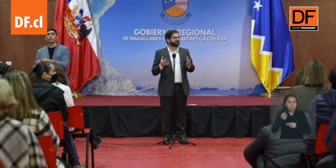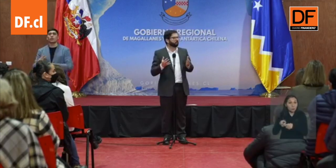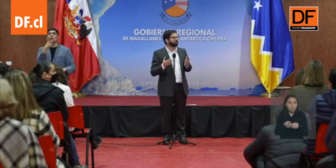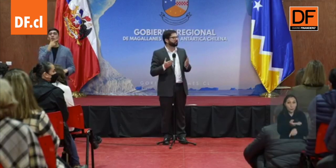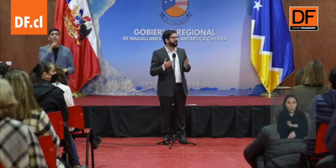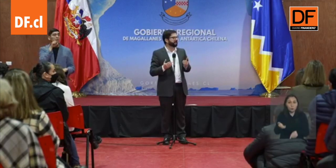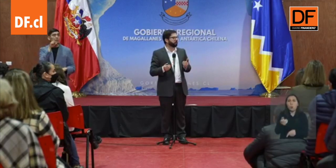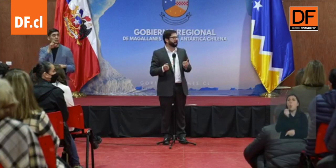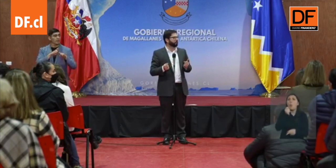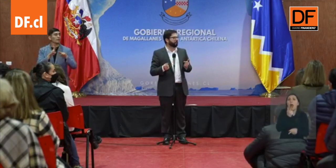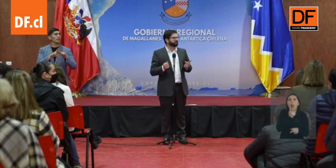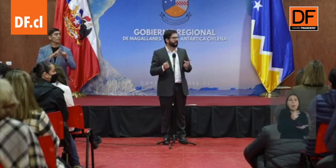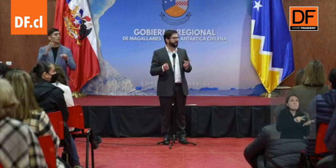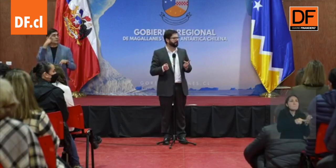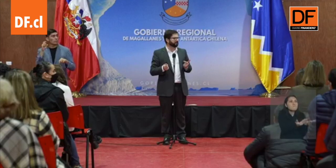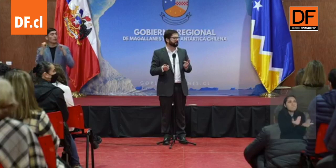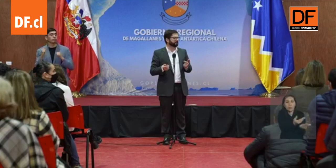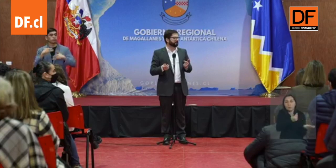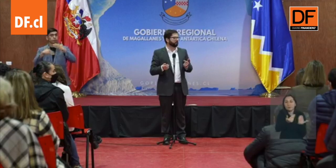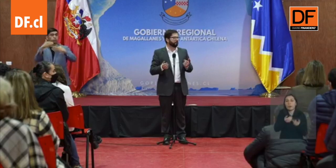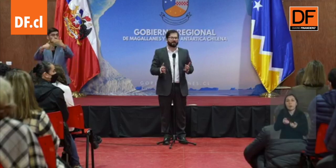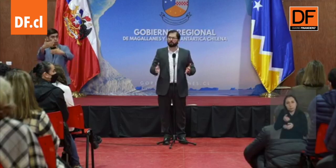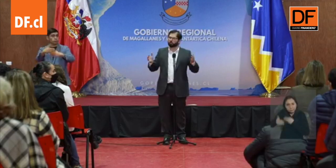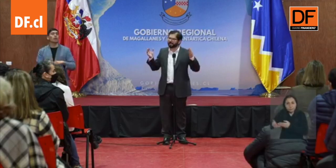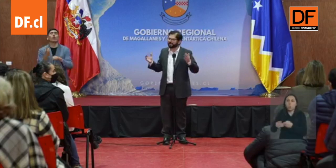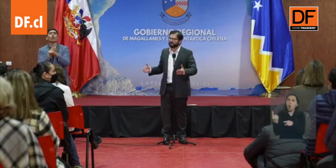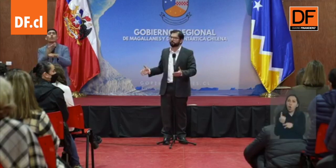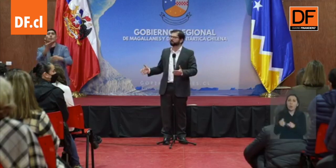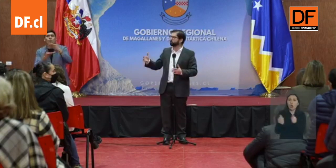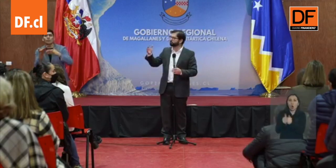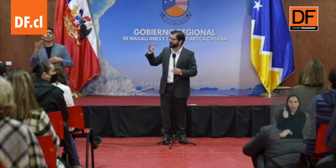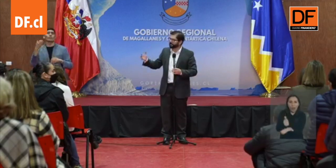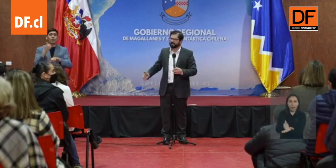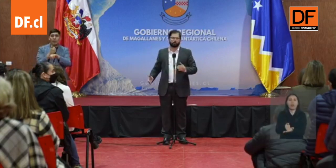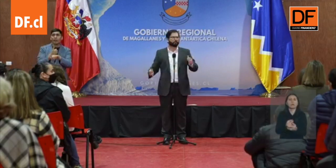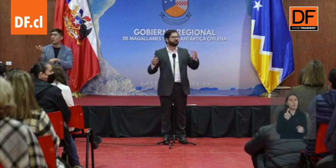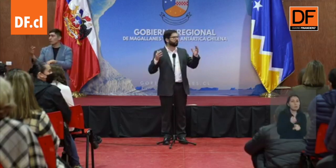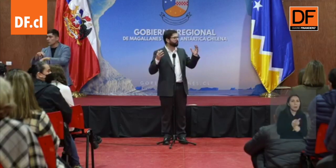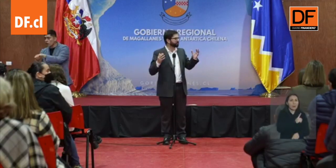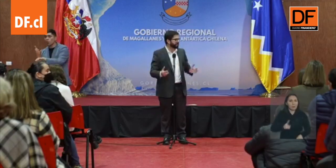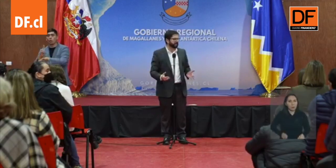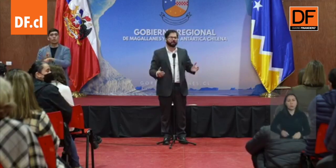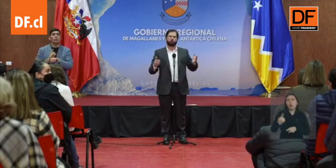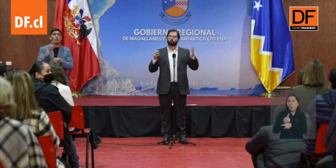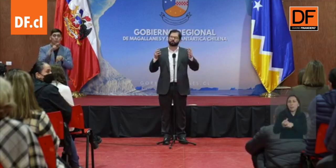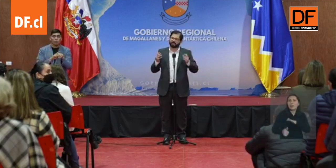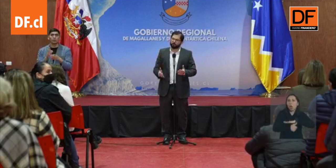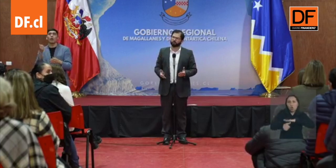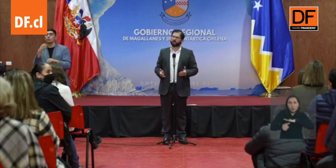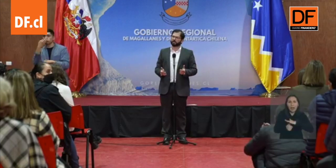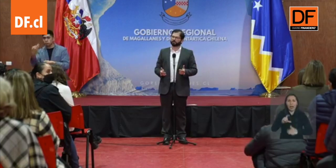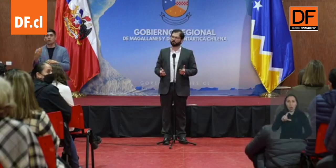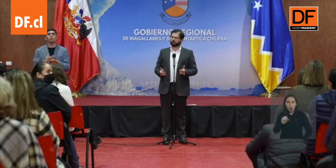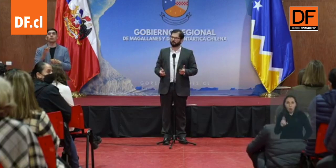tienen que levantar cuáles son esas inquietudes para que los podamos sacar adelante. Convérselo con la alcaldesa, convérselo con sus parlamentarios, convérselo con los concejales, con los